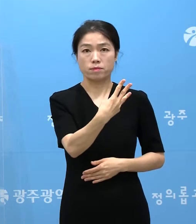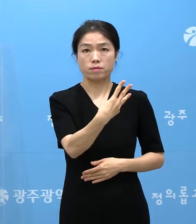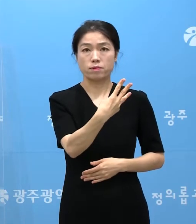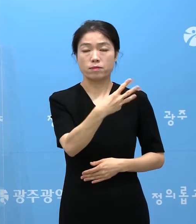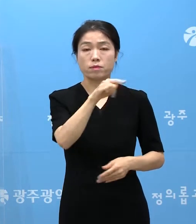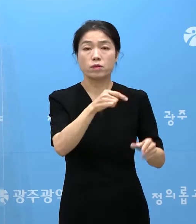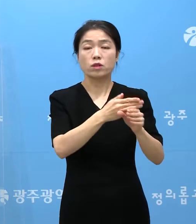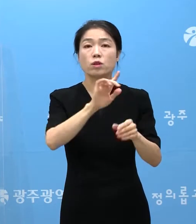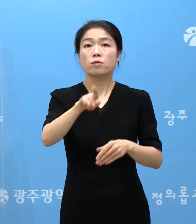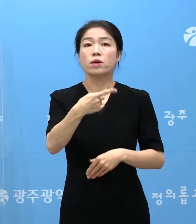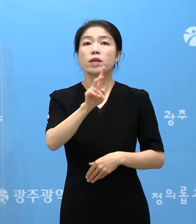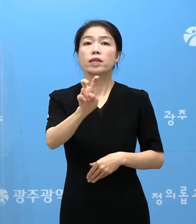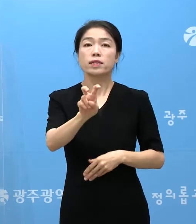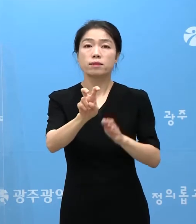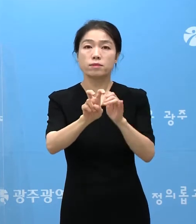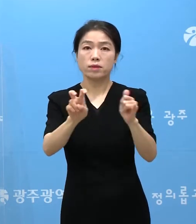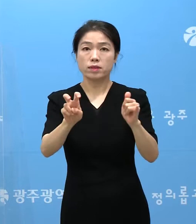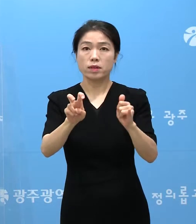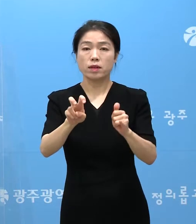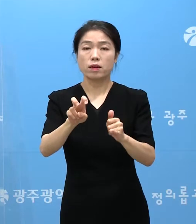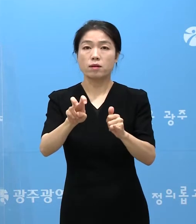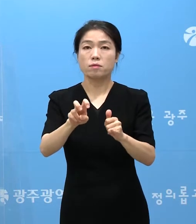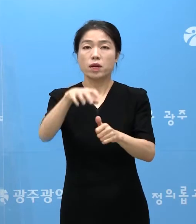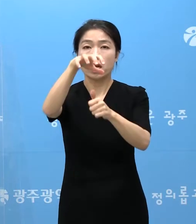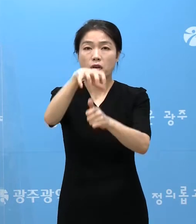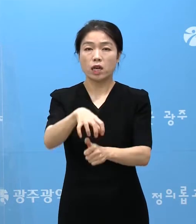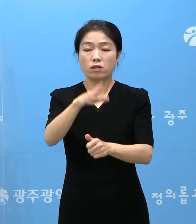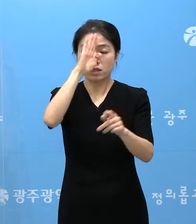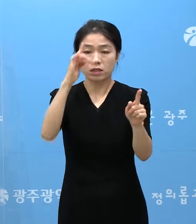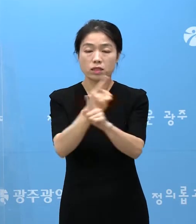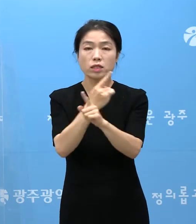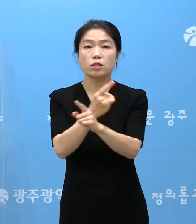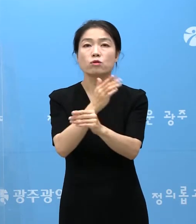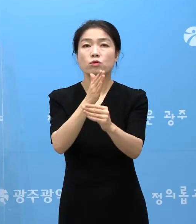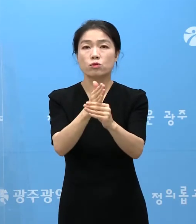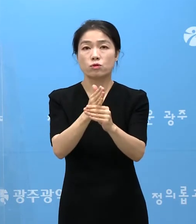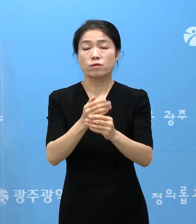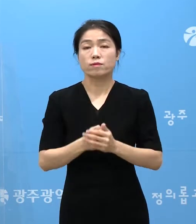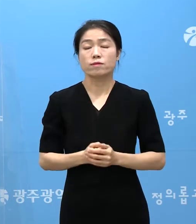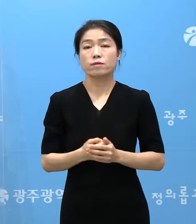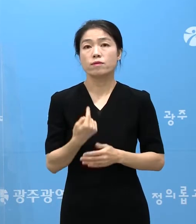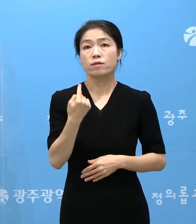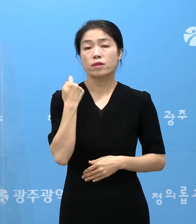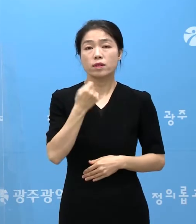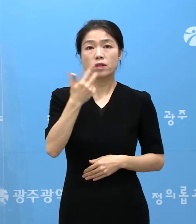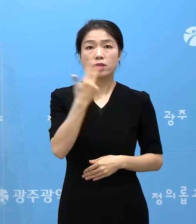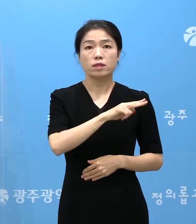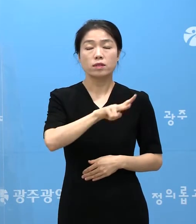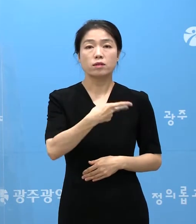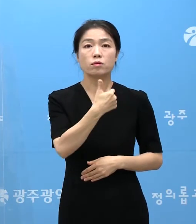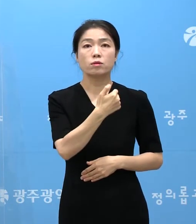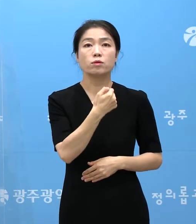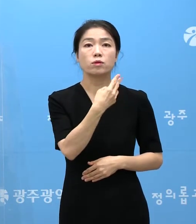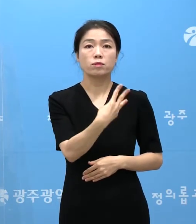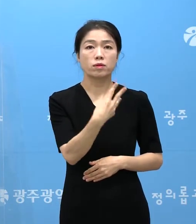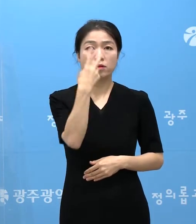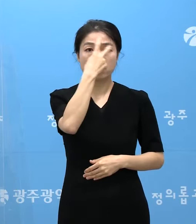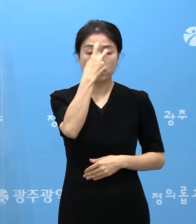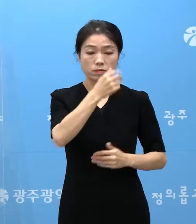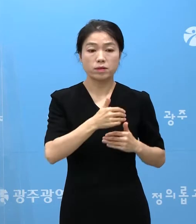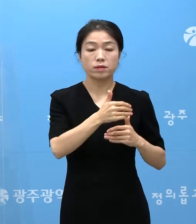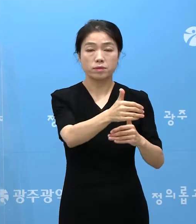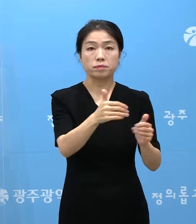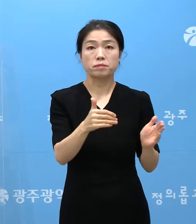3,073분이며 이중 120분께서 격리 치료 중에 계십니다. 어제 7,253건의